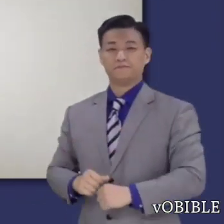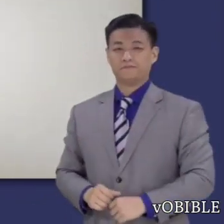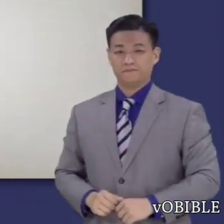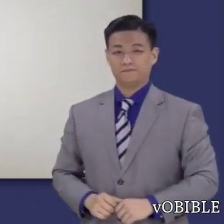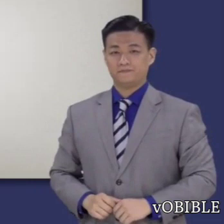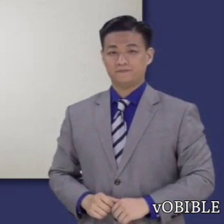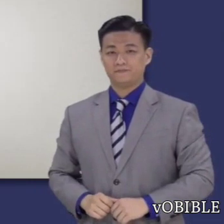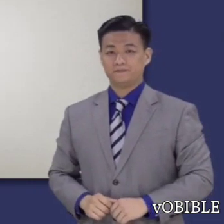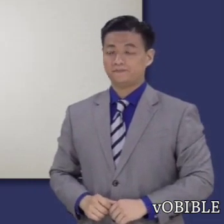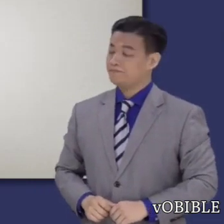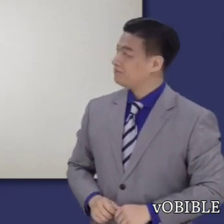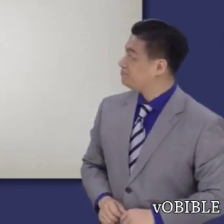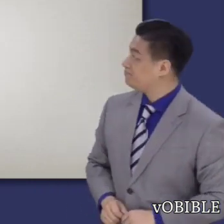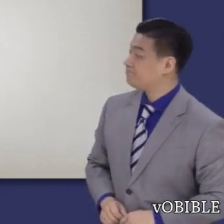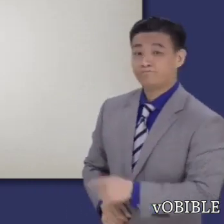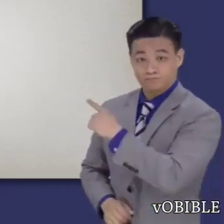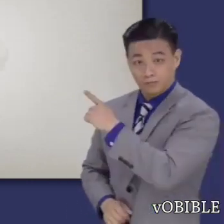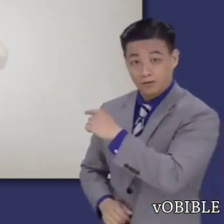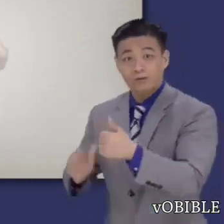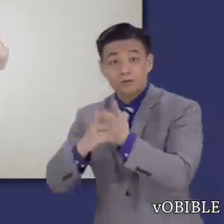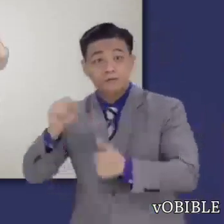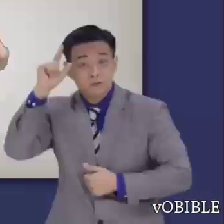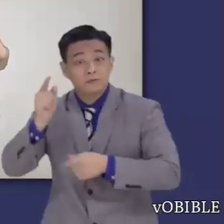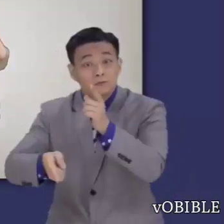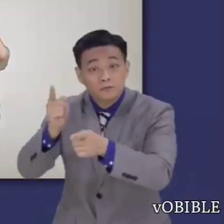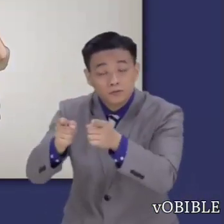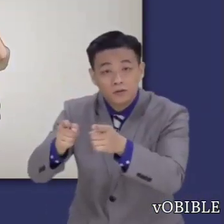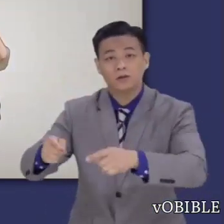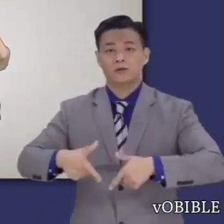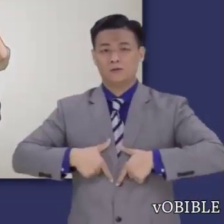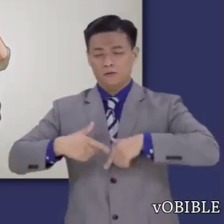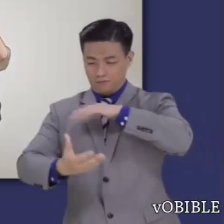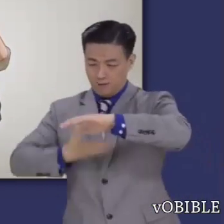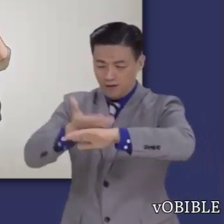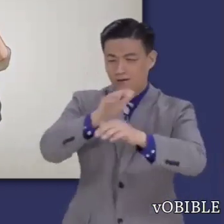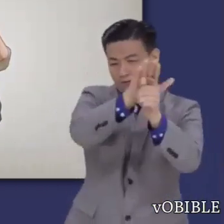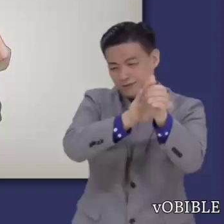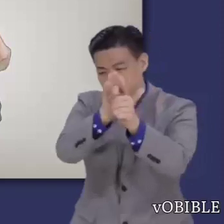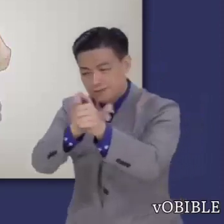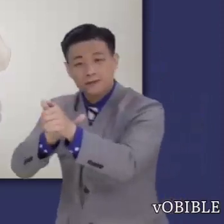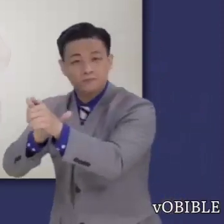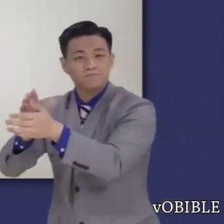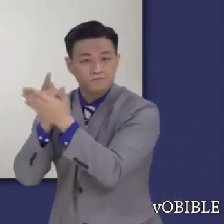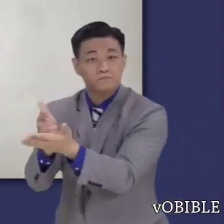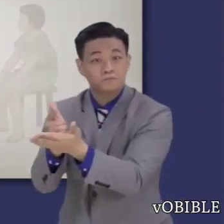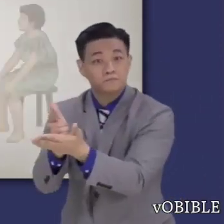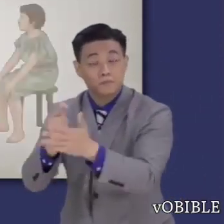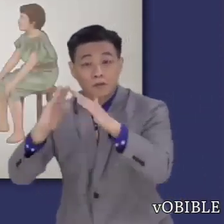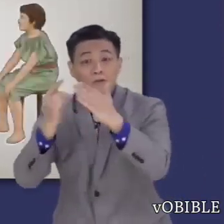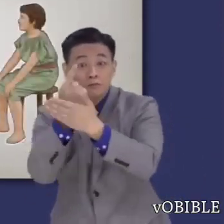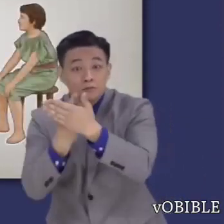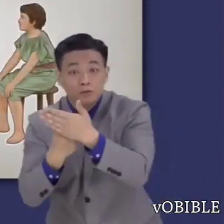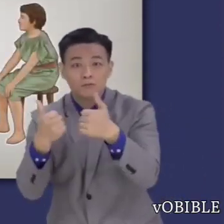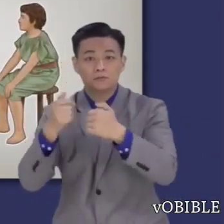第五章，保罗鼓励以弗所的基督徒做人做事总要怀着爱心，在家里也要